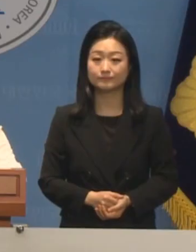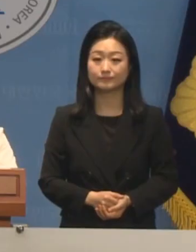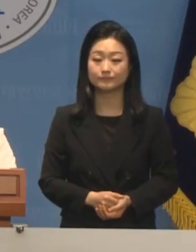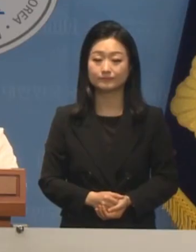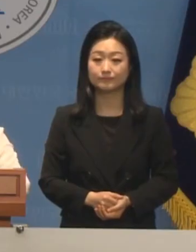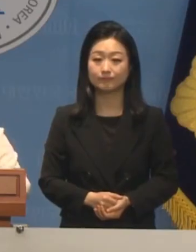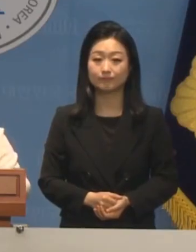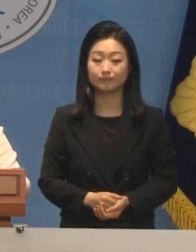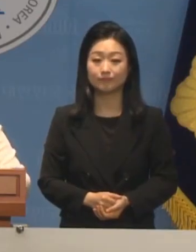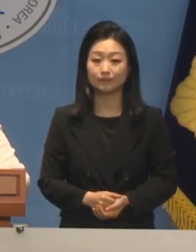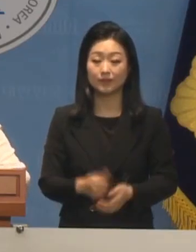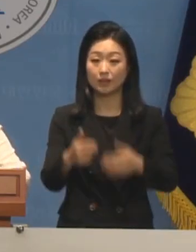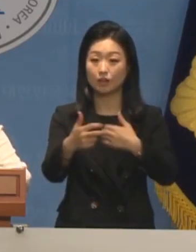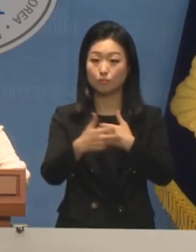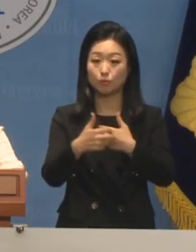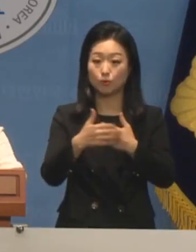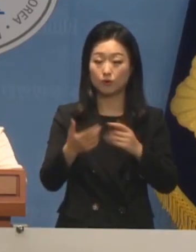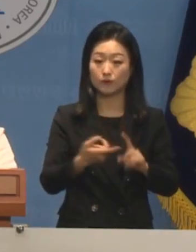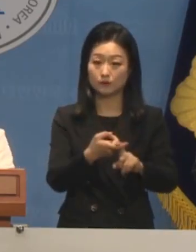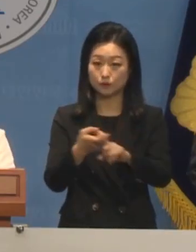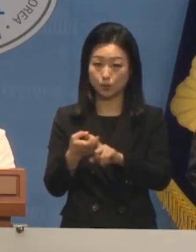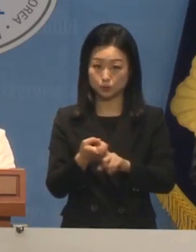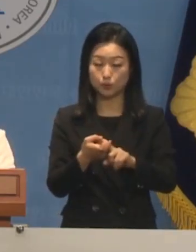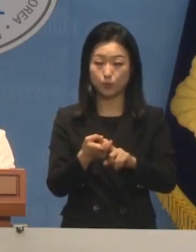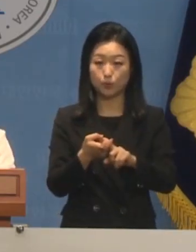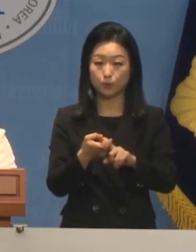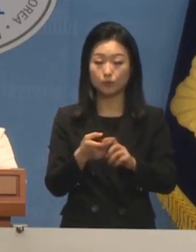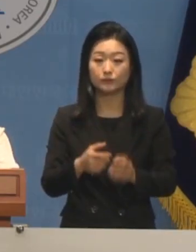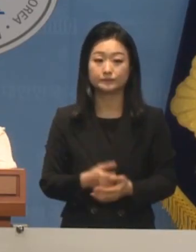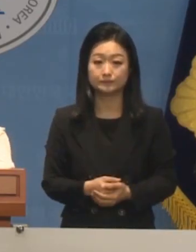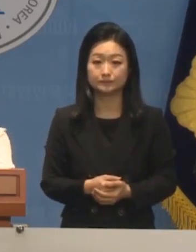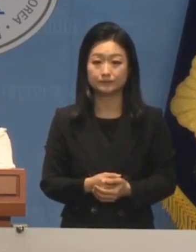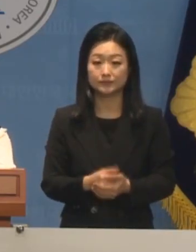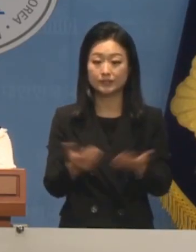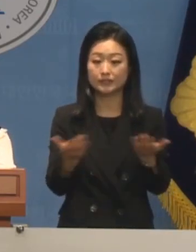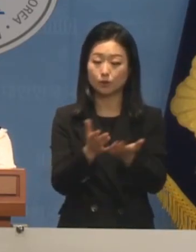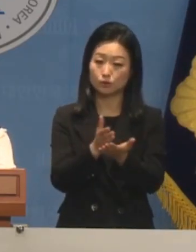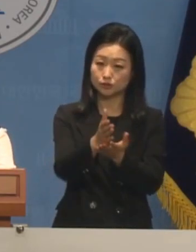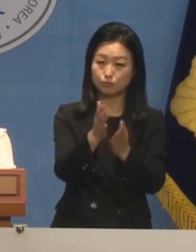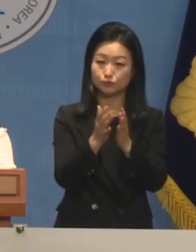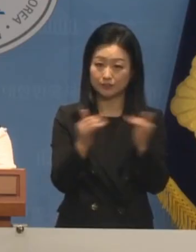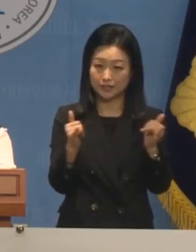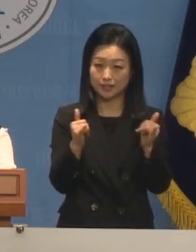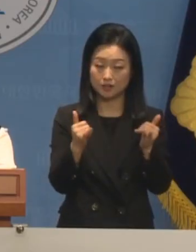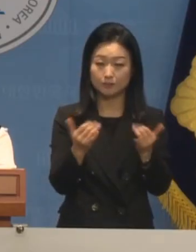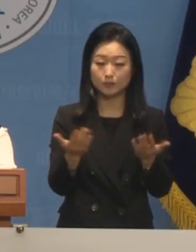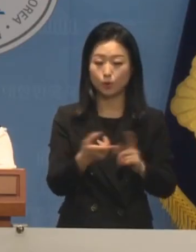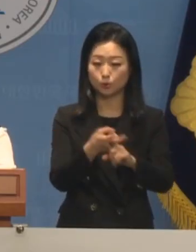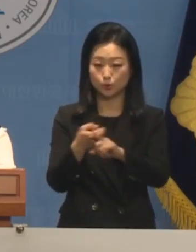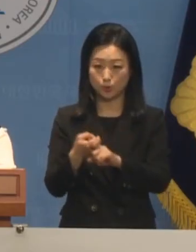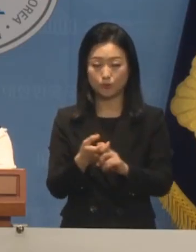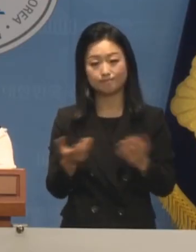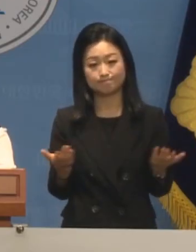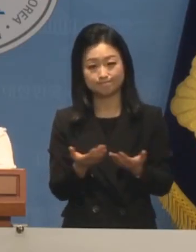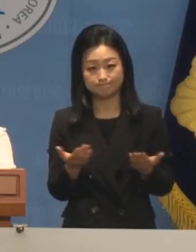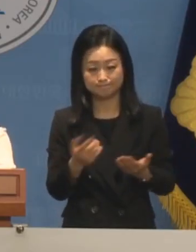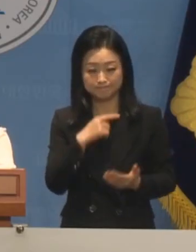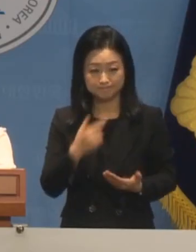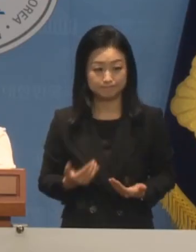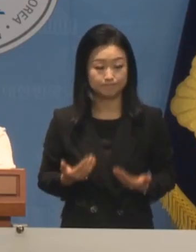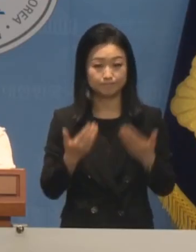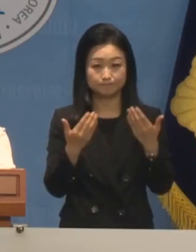하겠습니다 보건의료 노조 현장에서는 많은 의료 전문직 노동자들이 환자의 곁에서 헌신적으로